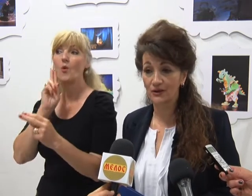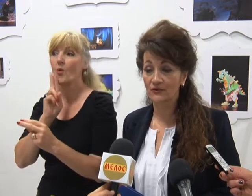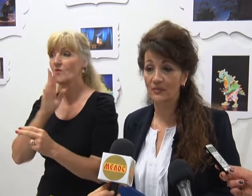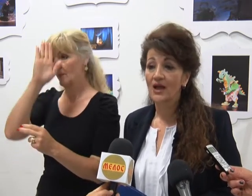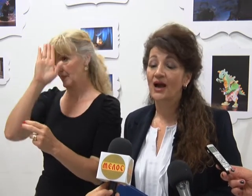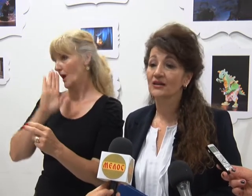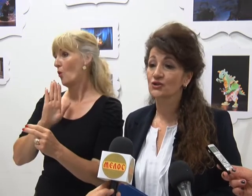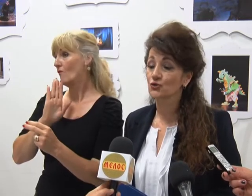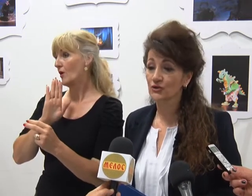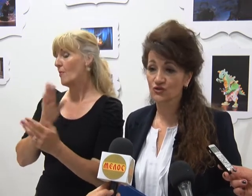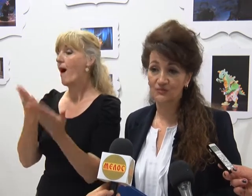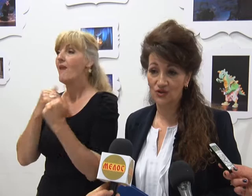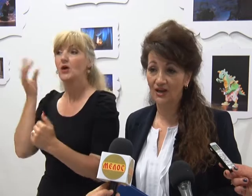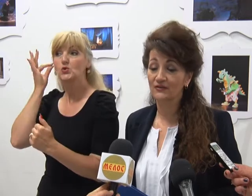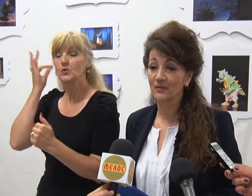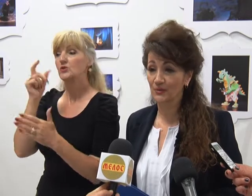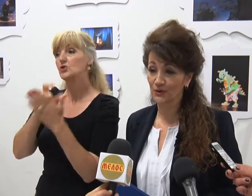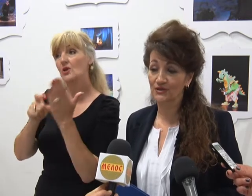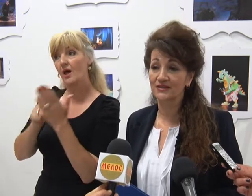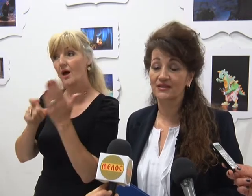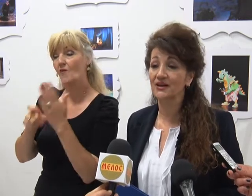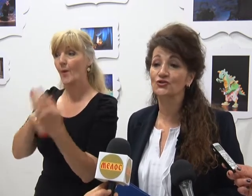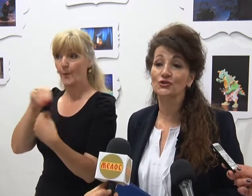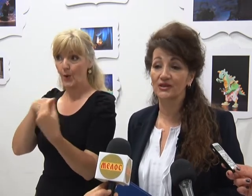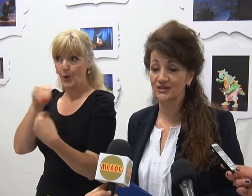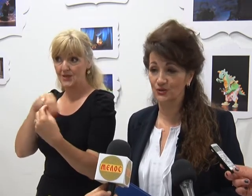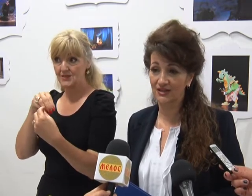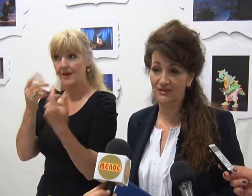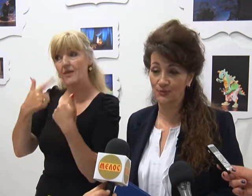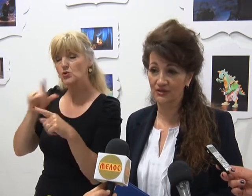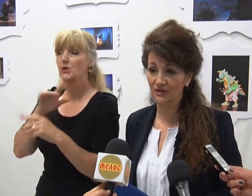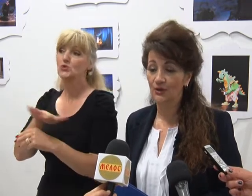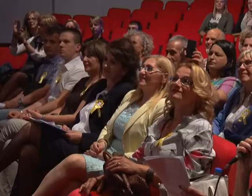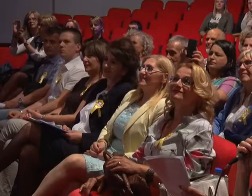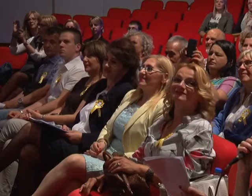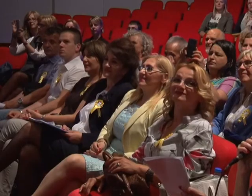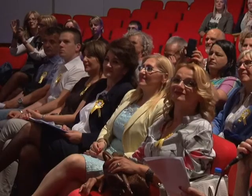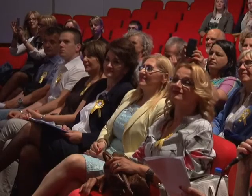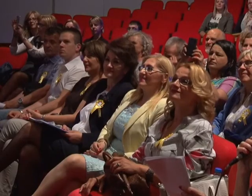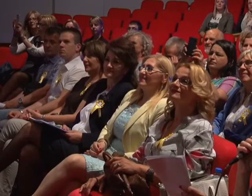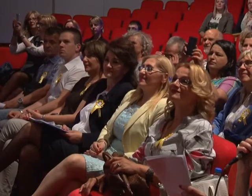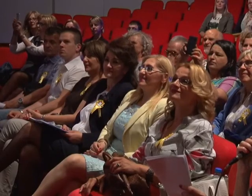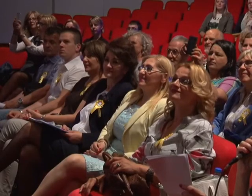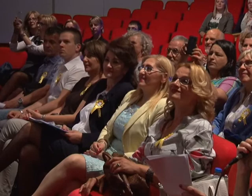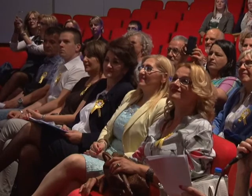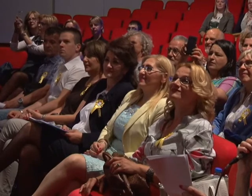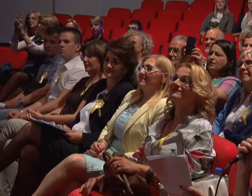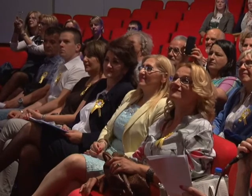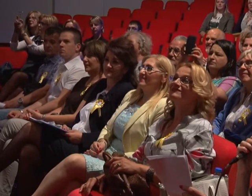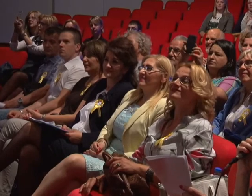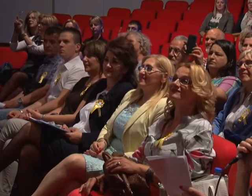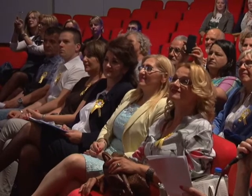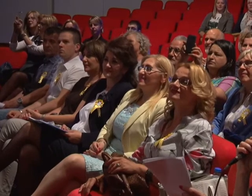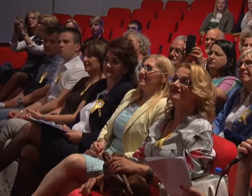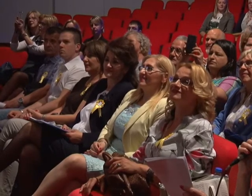i nagluvim, ali i čujućim članovima porodice, naročito kada su deca u pitanju. Aktivnosti Udruženja gluvih i